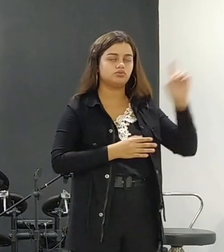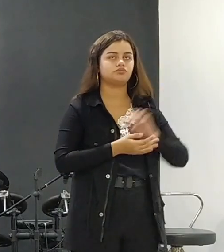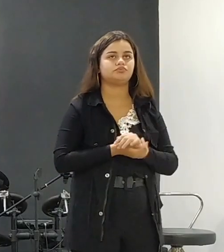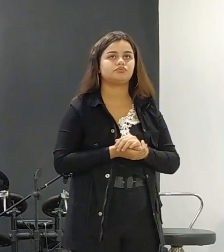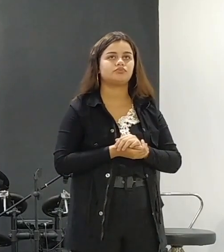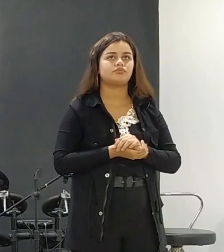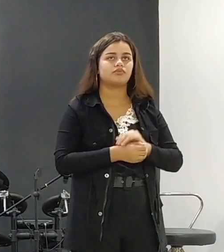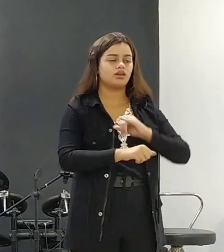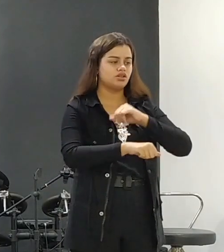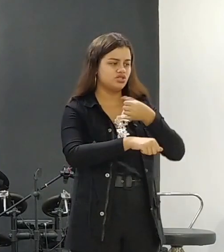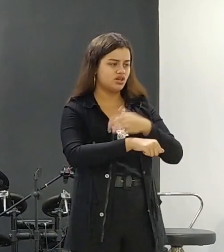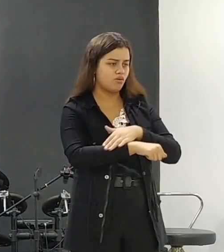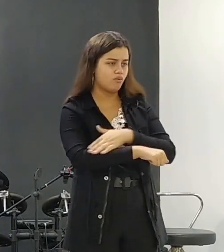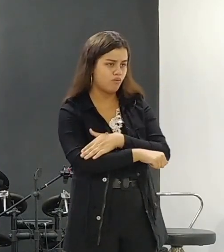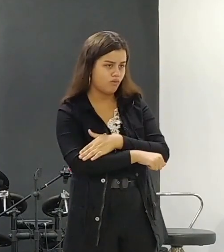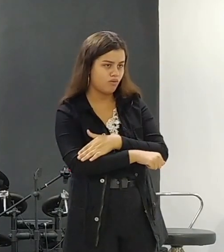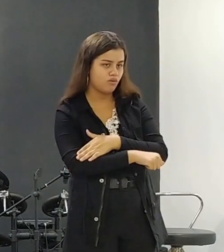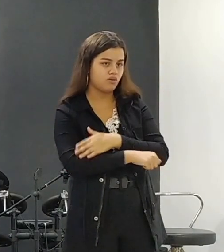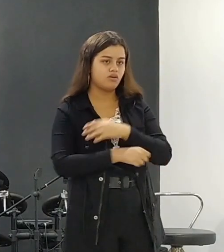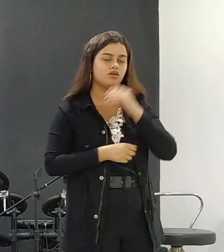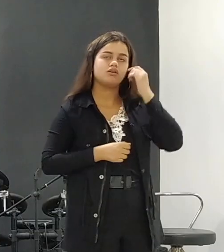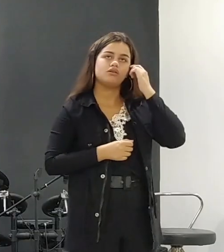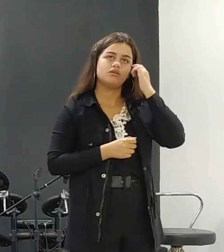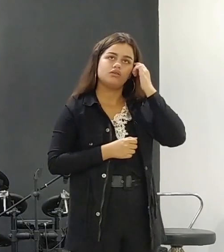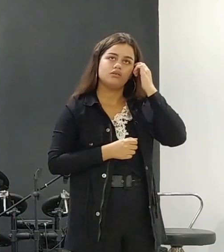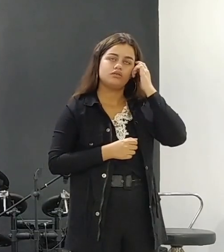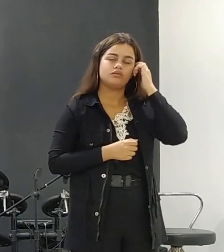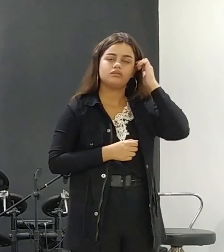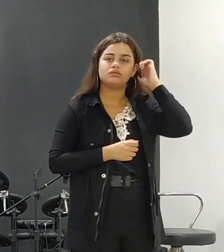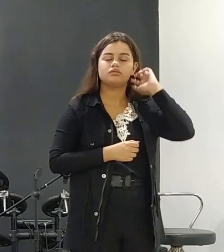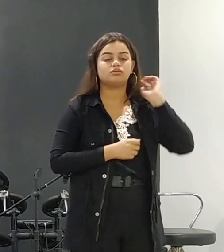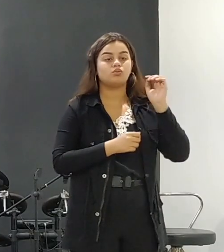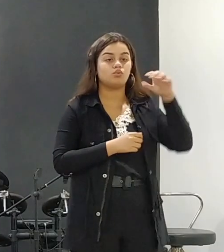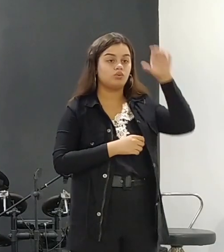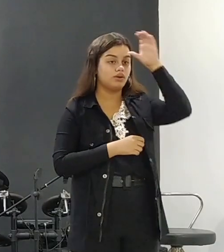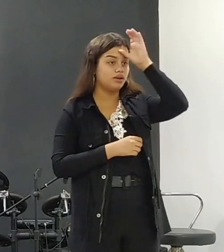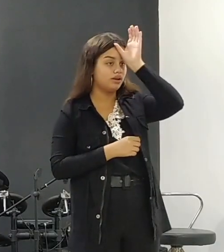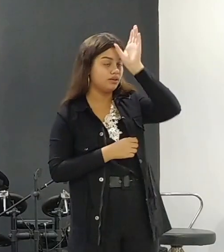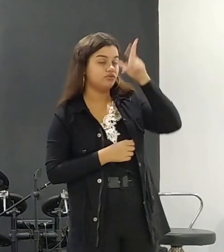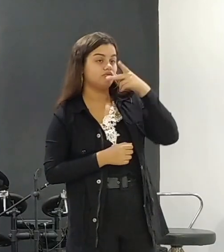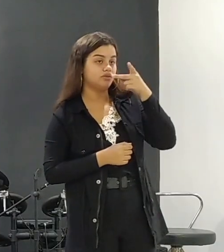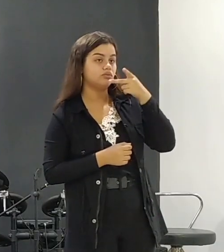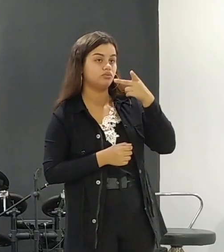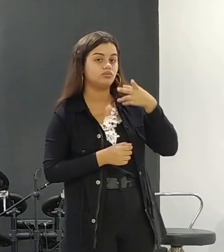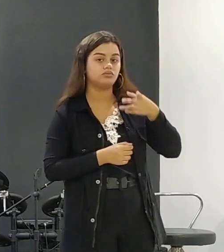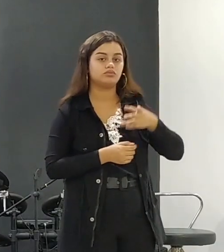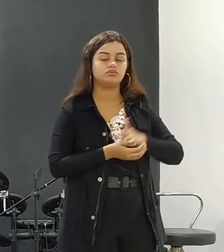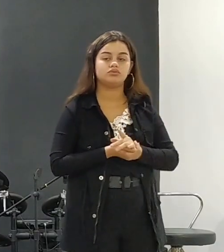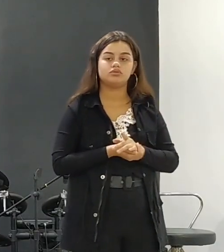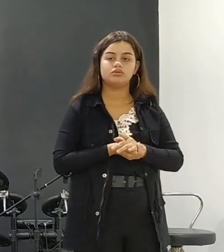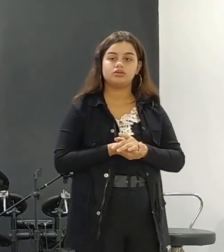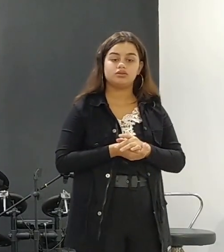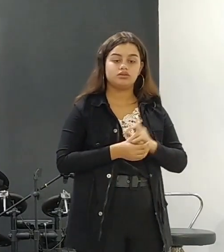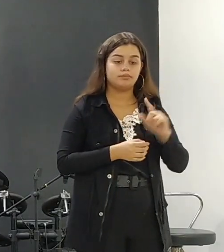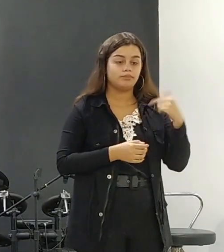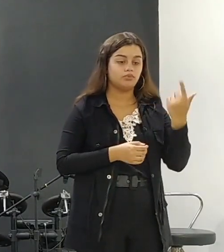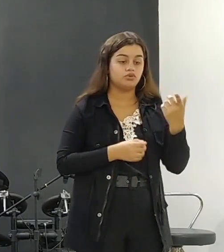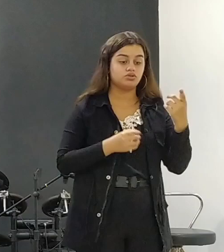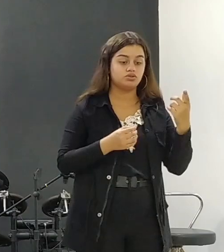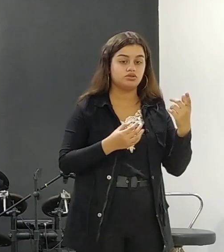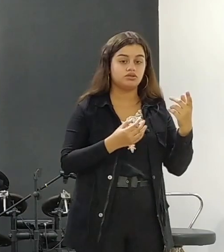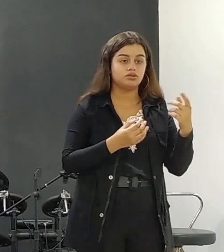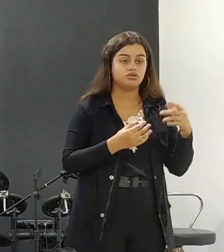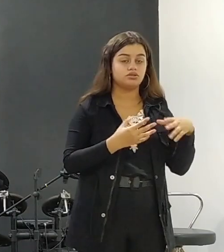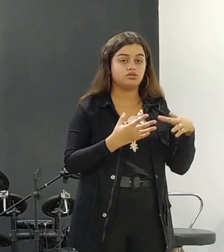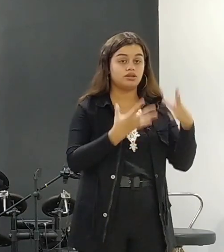Aleluia. Jacó, neto de Abraão, hoje o Cleito falou muito sobre ele aqui. Ele, depois de receber